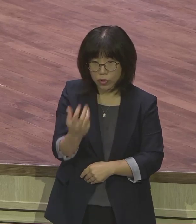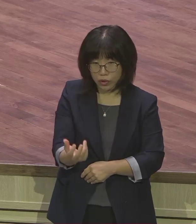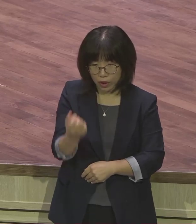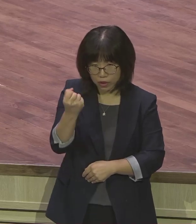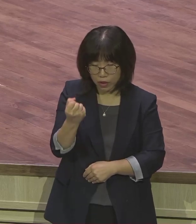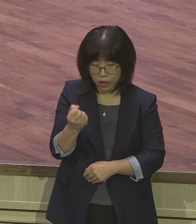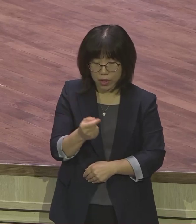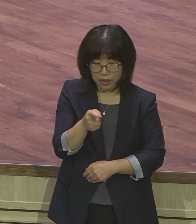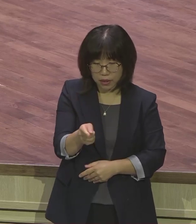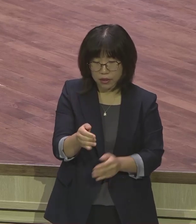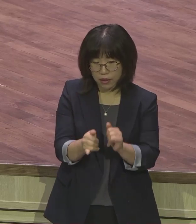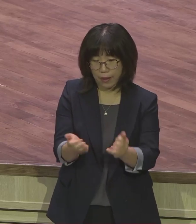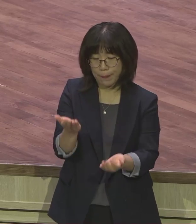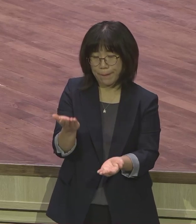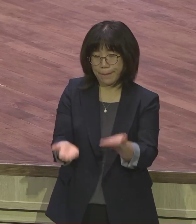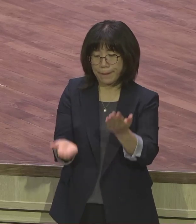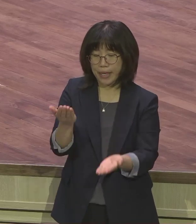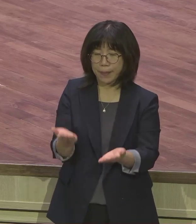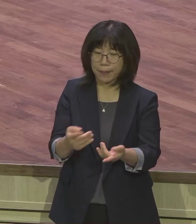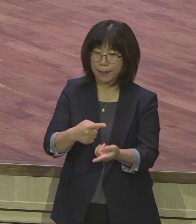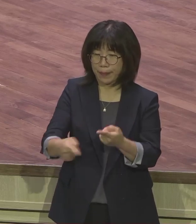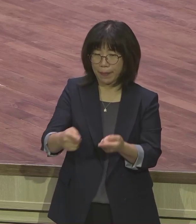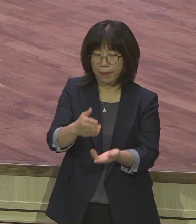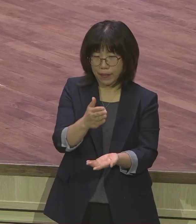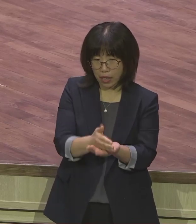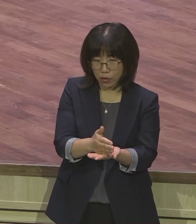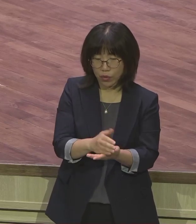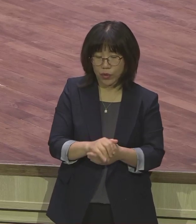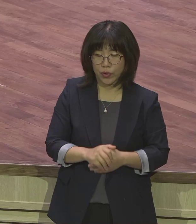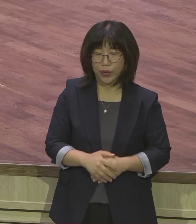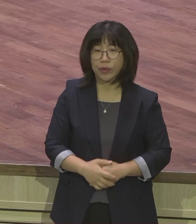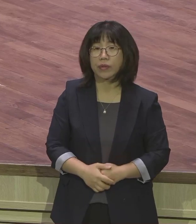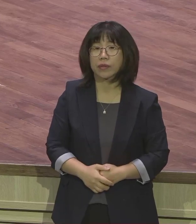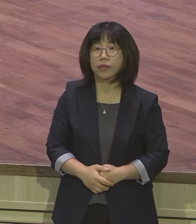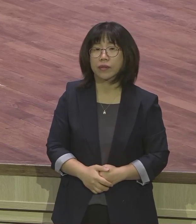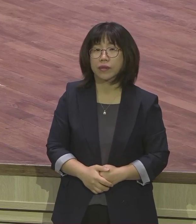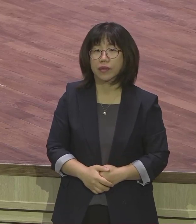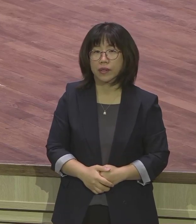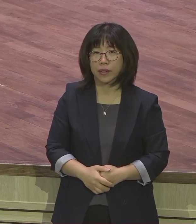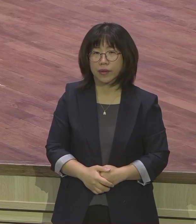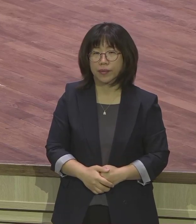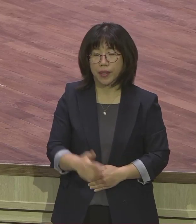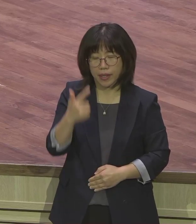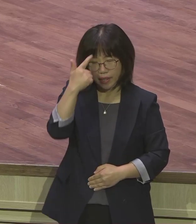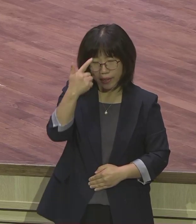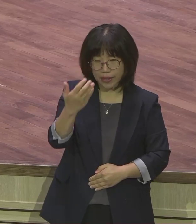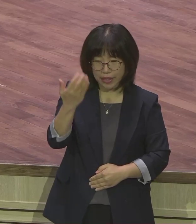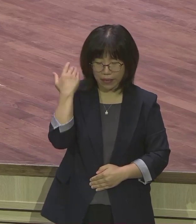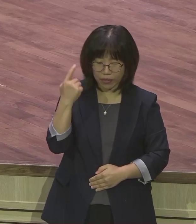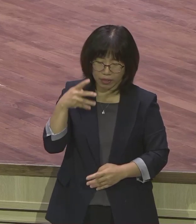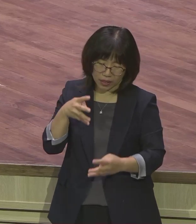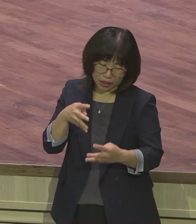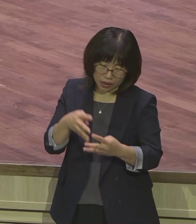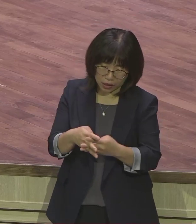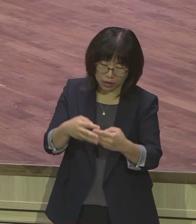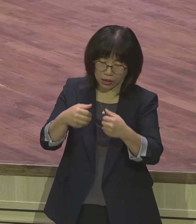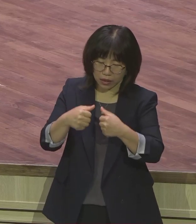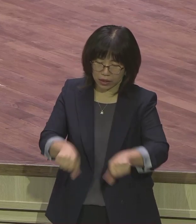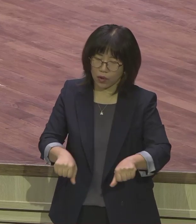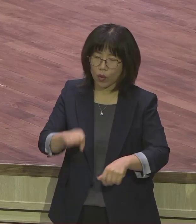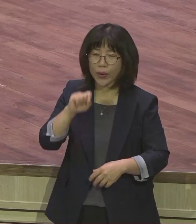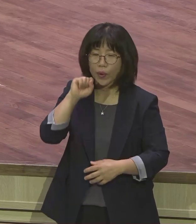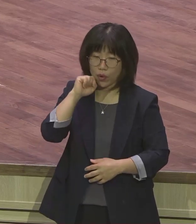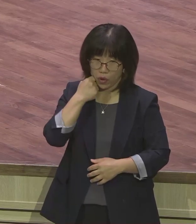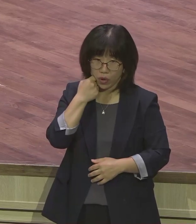비판할 대상이 아니고 그래서 세밀하게는 우리가 예틀을 깨라. 예틀을 깨라. 예틀을 예틀이 어떻게 깨집니까. 그게